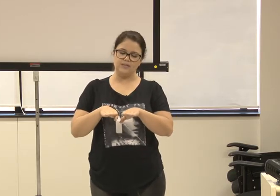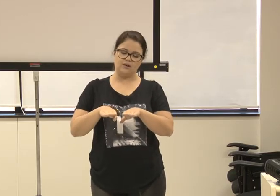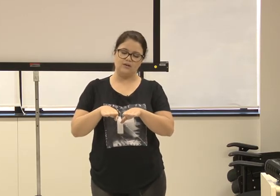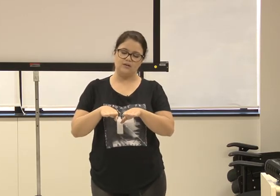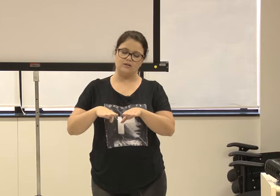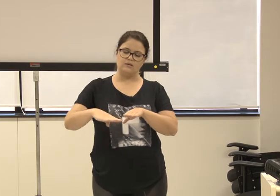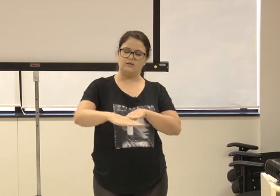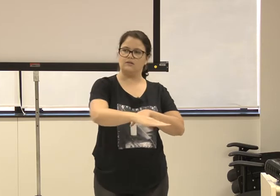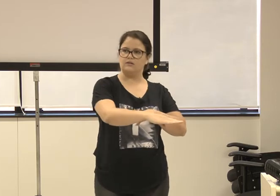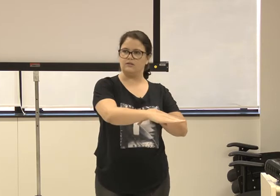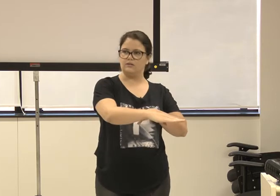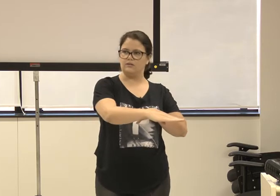ó.